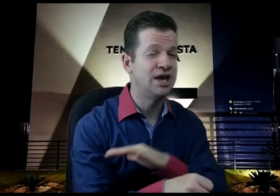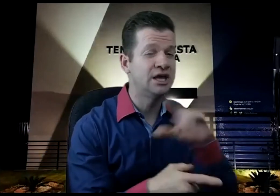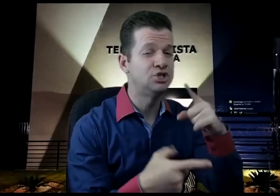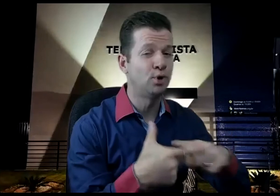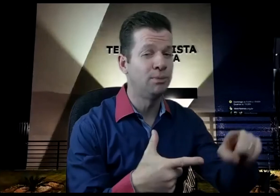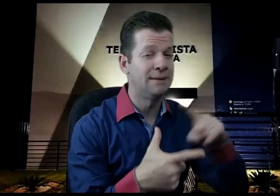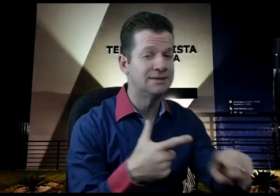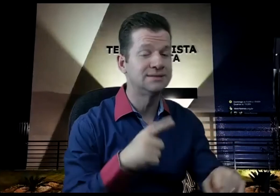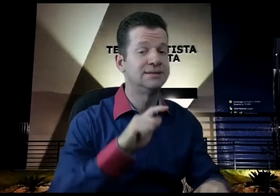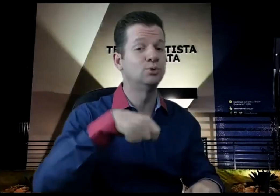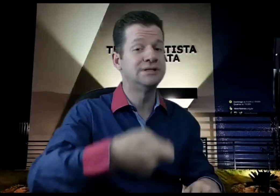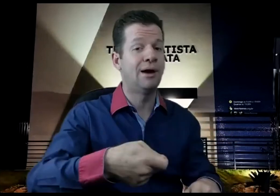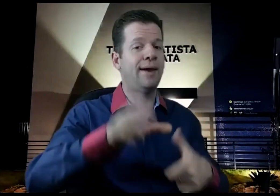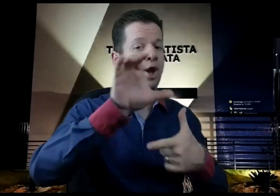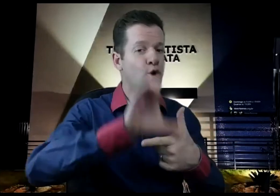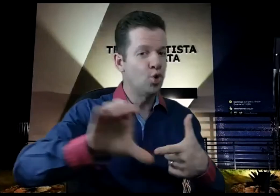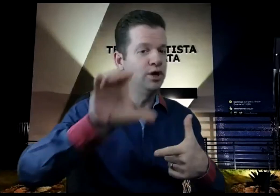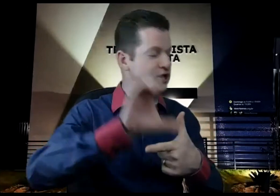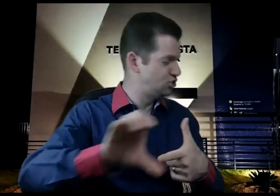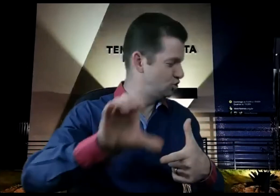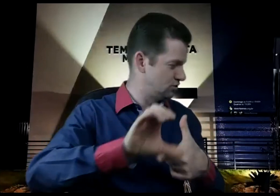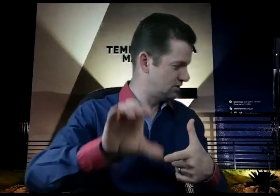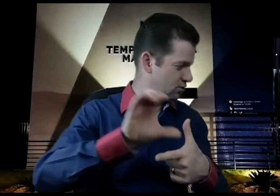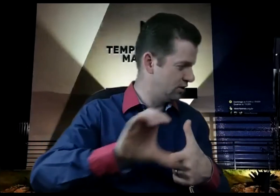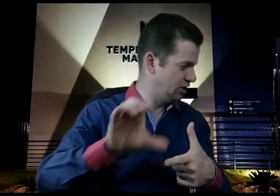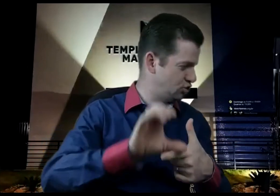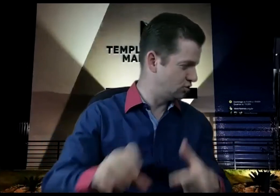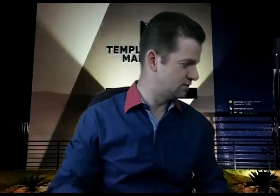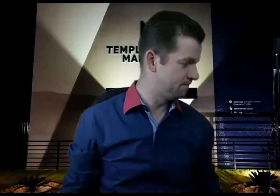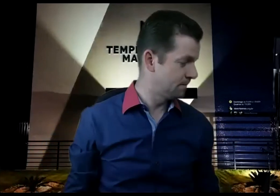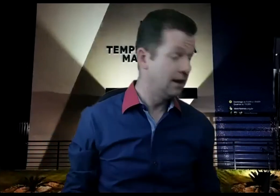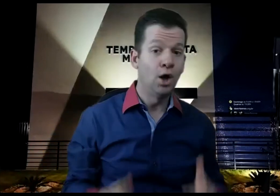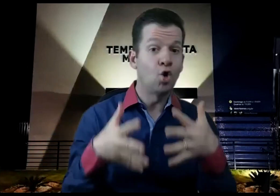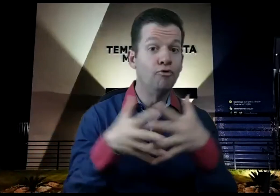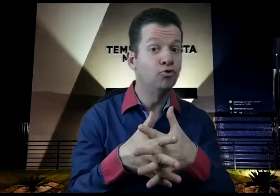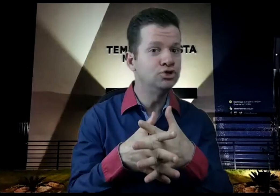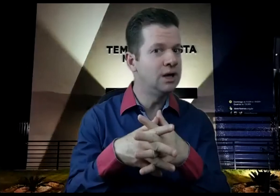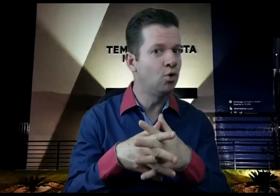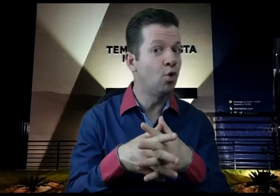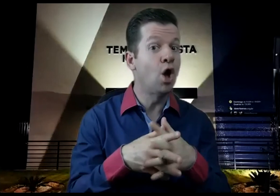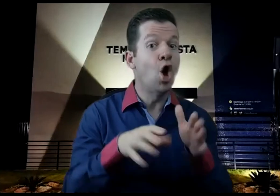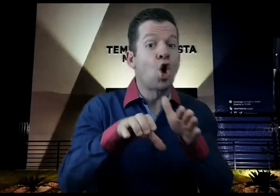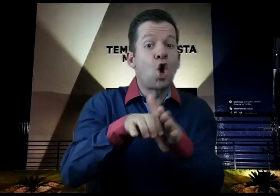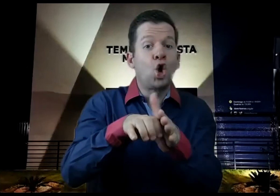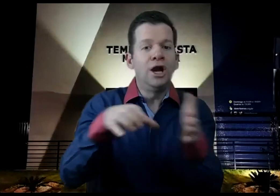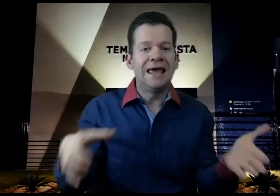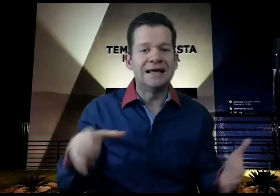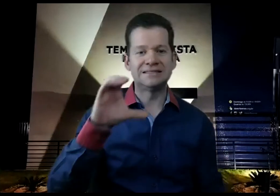de problemas. Então, o sinal é Coríntios. Coríntios. Confunde não com crônicas.